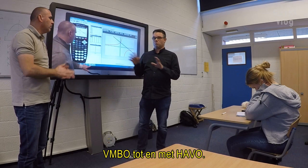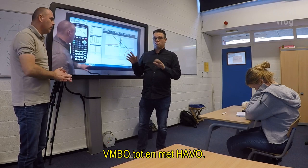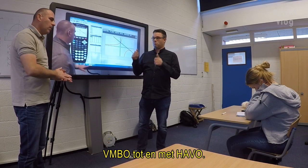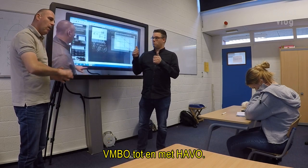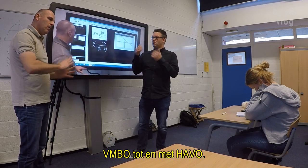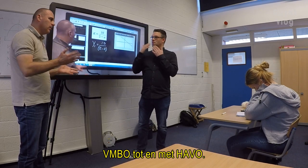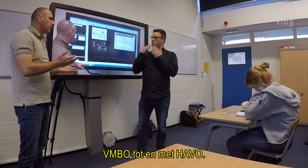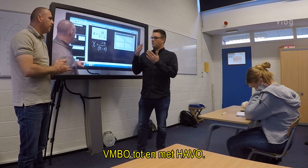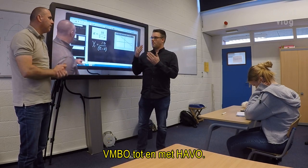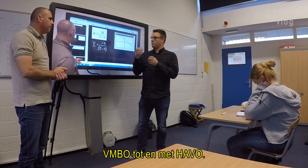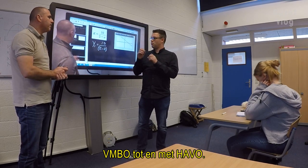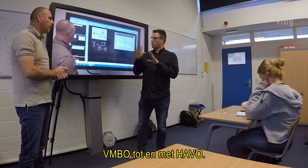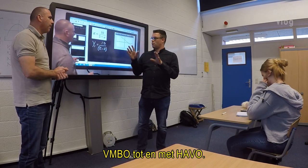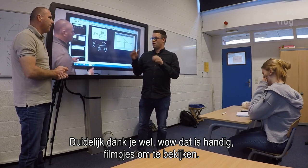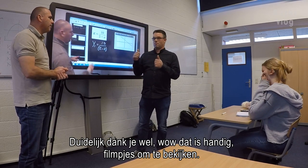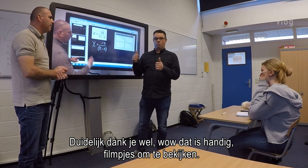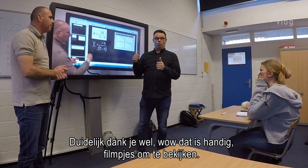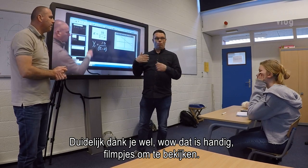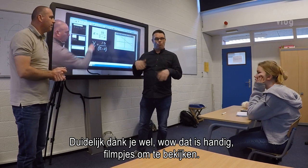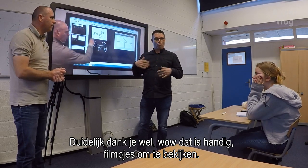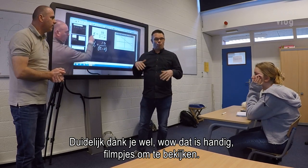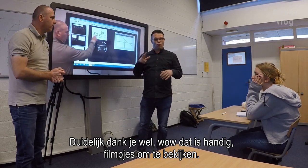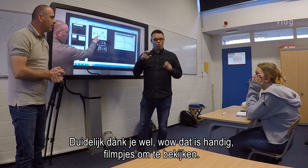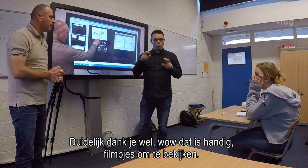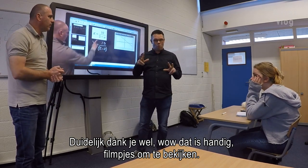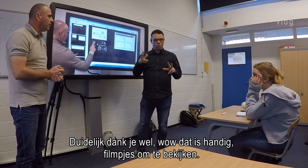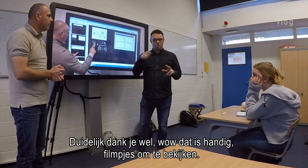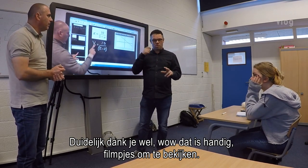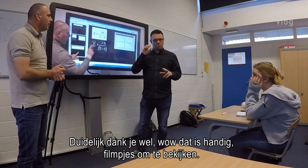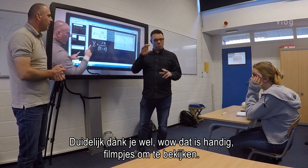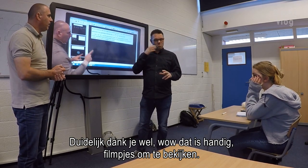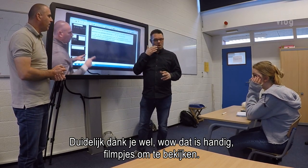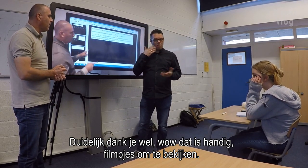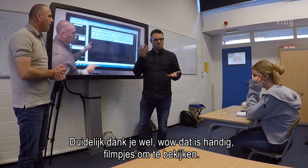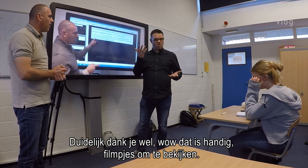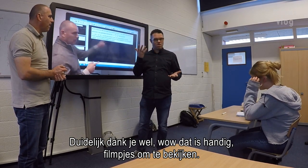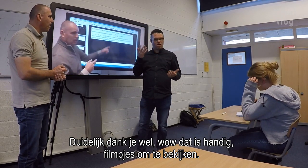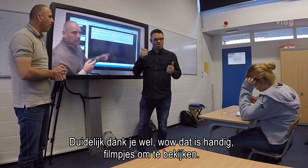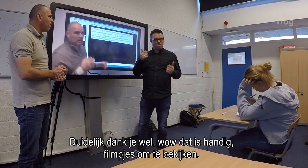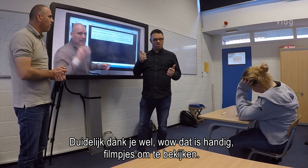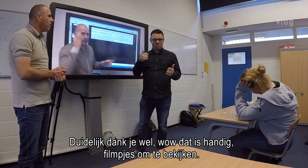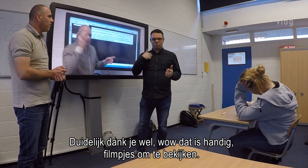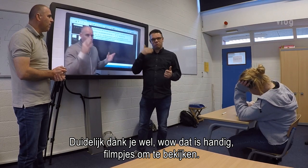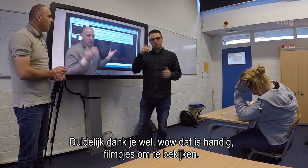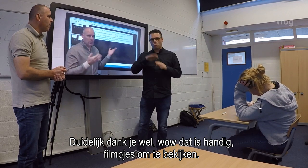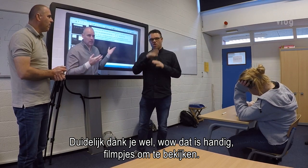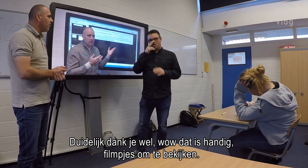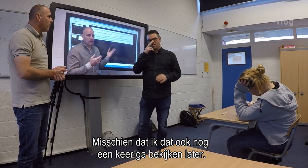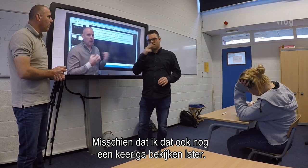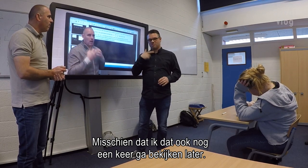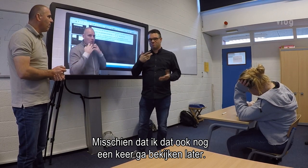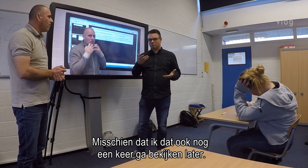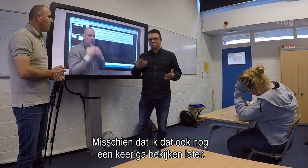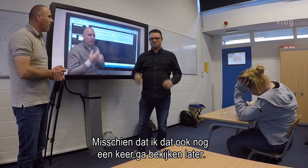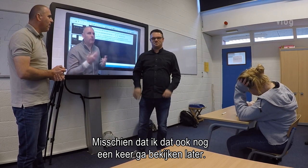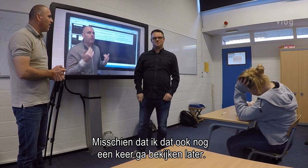VMBO tot en met HAVO. Nou, duidelijk, dank je wel. Wauw, dat is handig, filmpjes om te bekijken. Misschien dat ik dat ook nog eens een